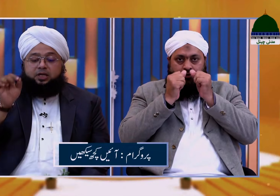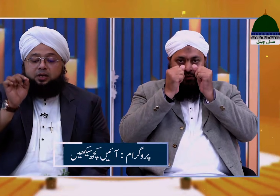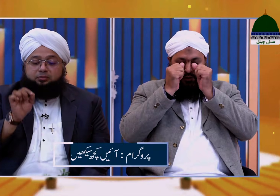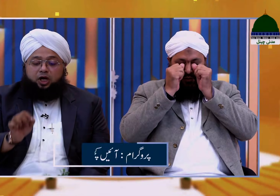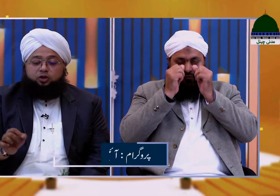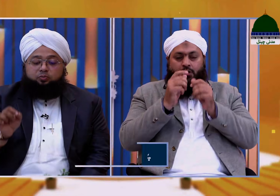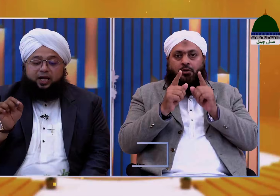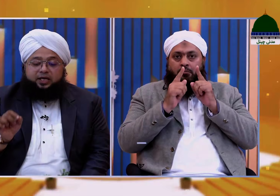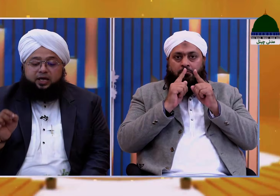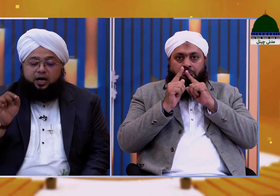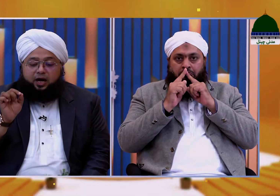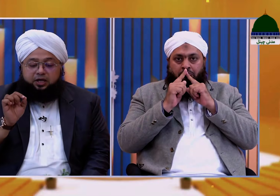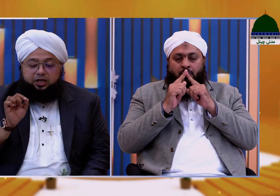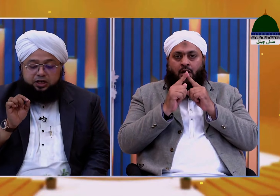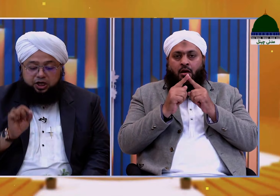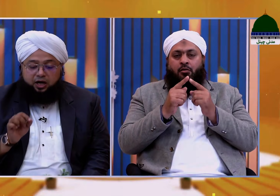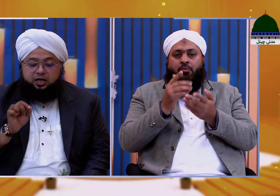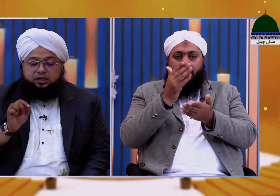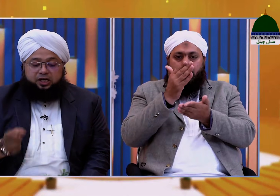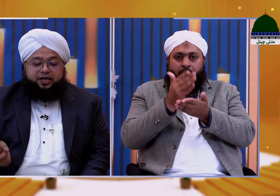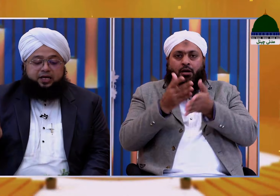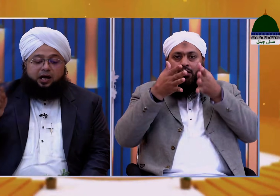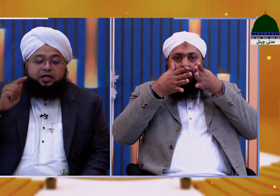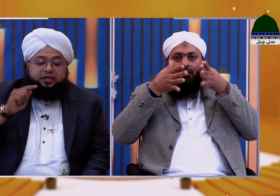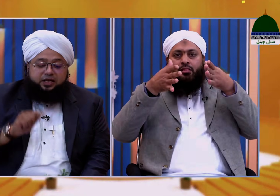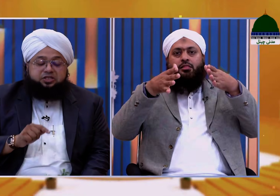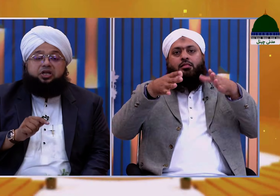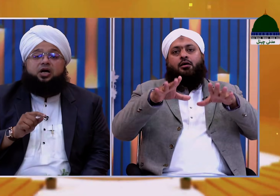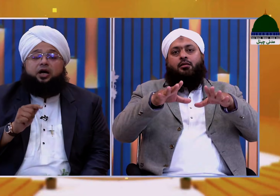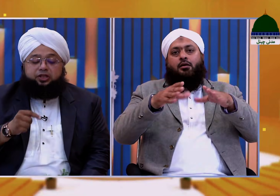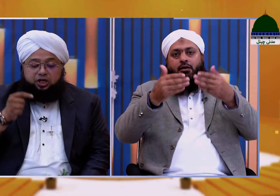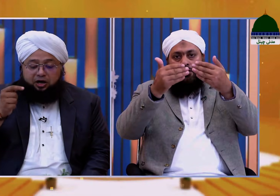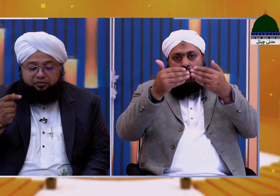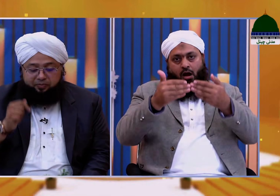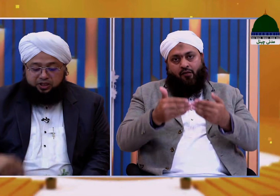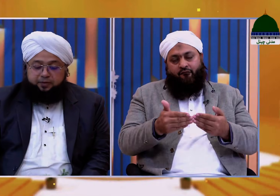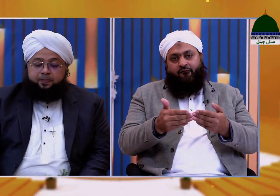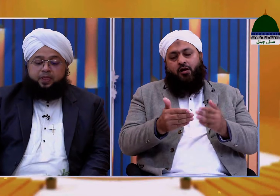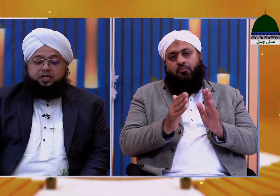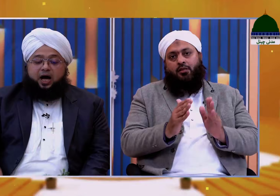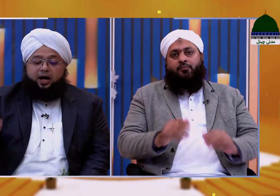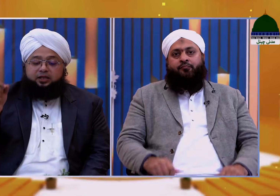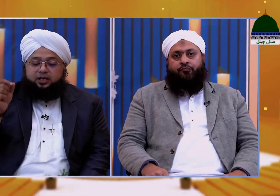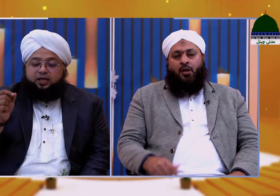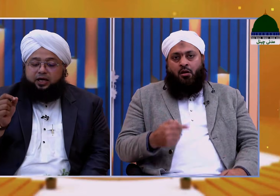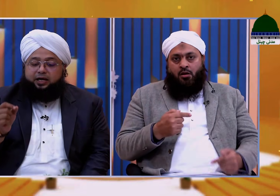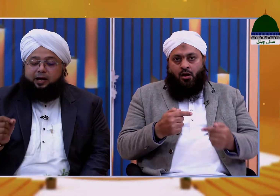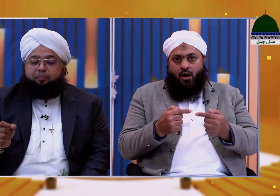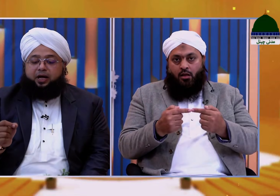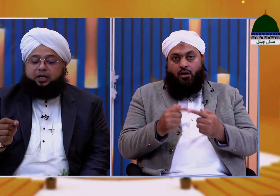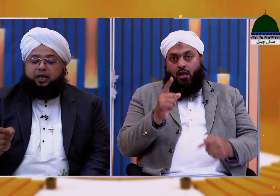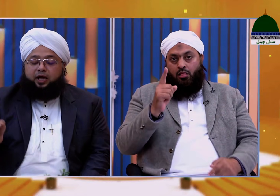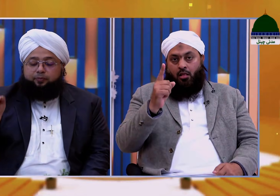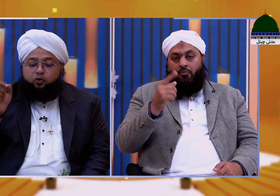وسلم رمضان المبارک کے آخری عشرہ یعنی آخری 10 دن کا اعتکاف فرماتے، یہاں تک کہ